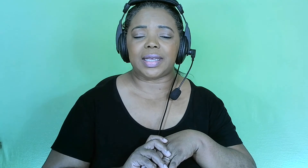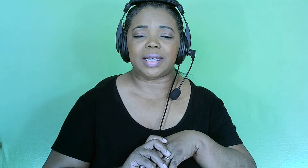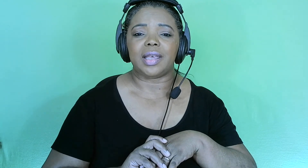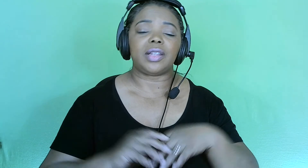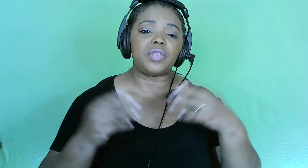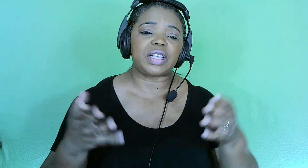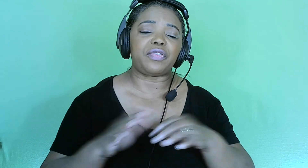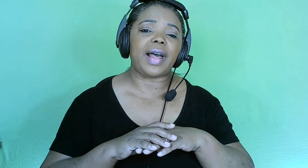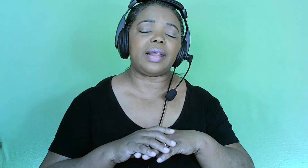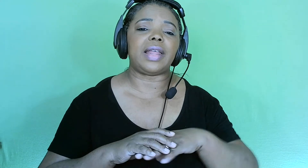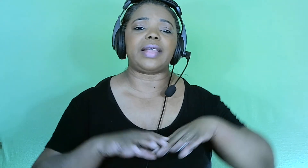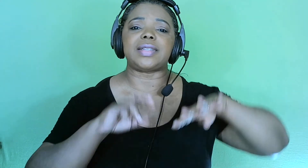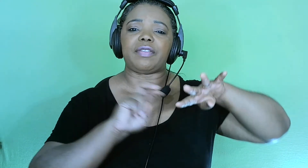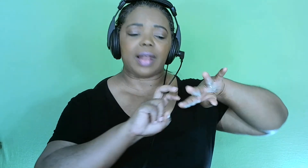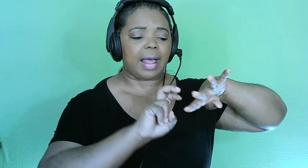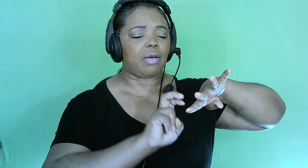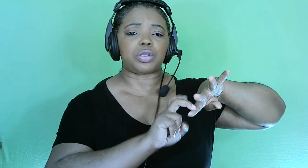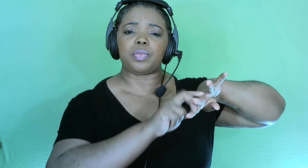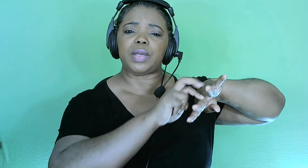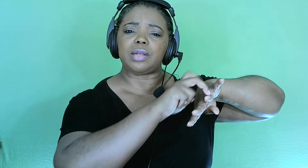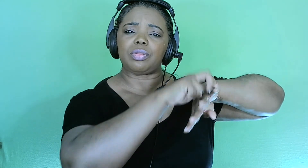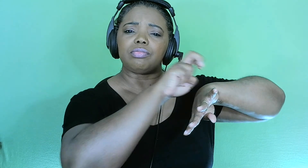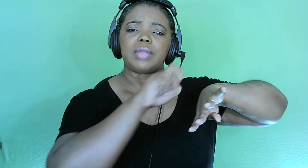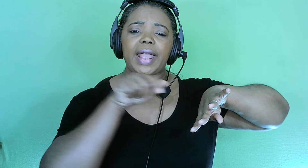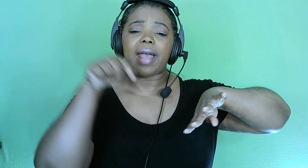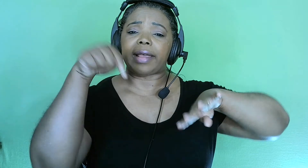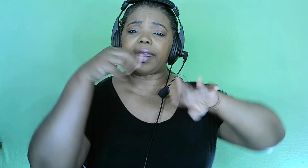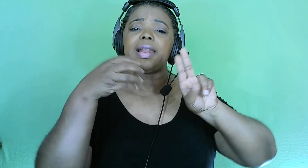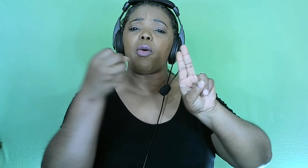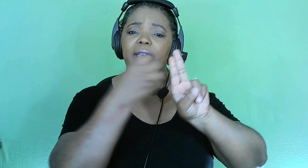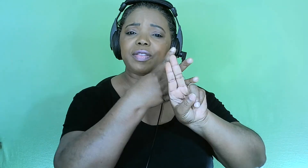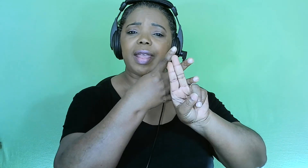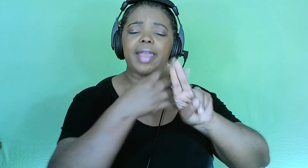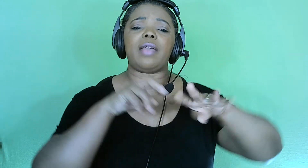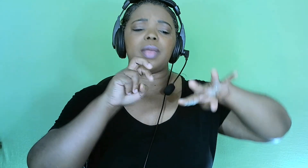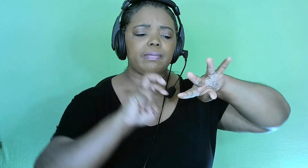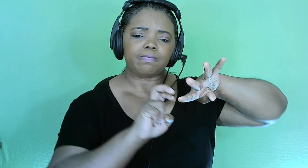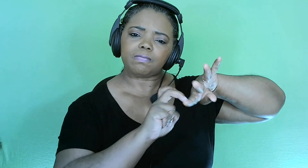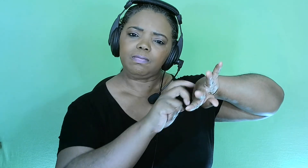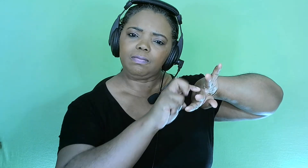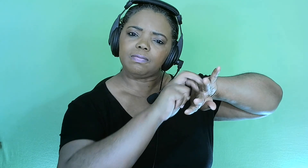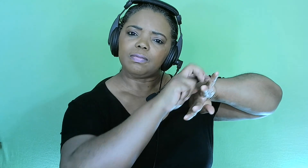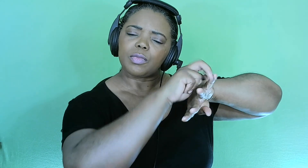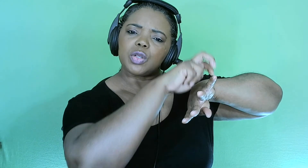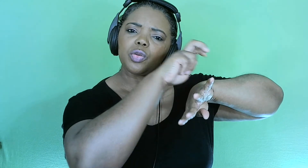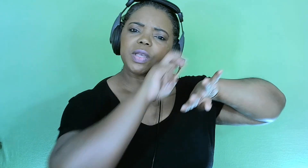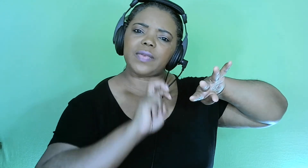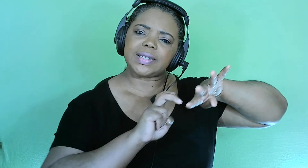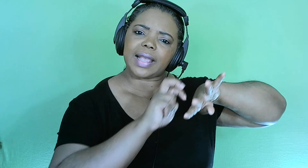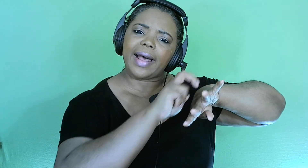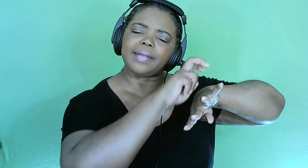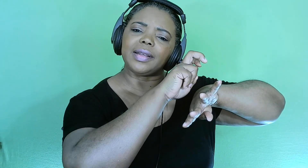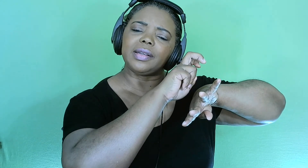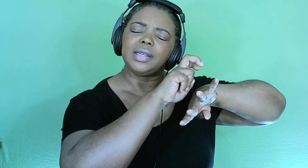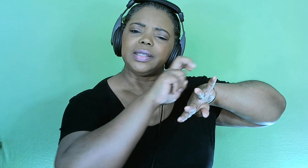escadaria. Então você fala, né, que estava lá, ó, subindo, né, aqui na UFTM, subindo a escada,